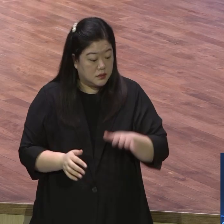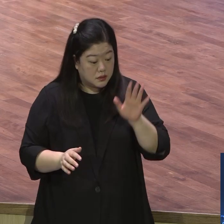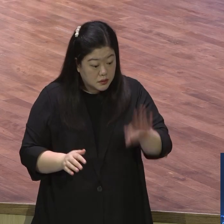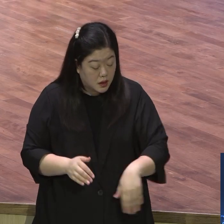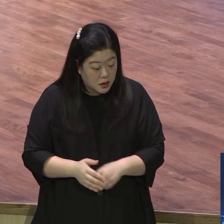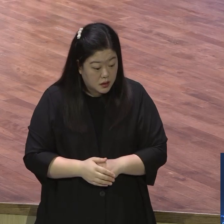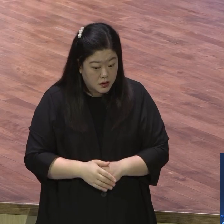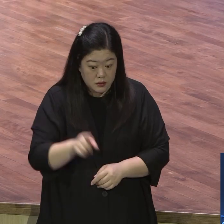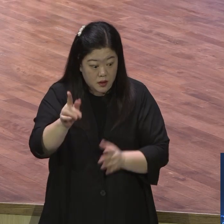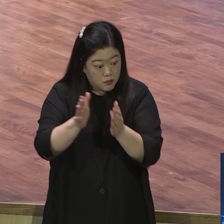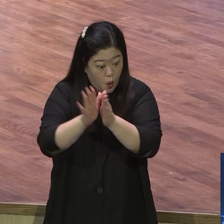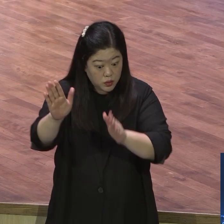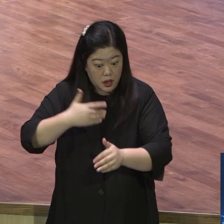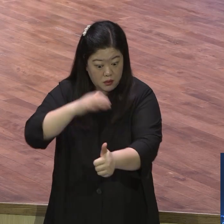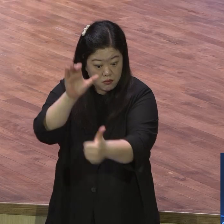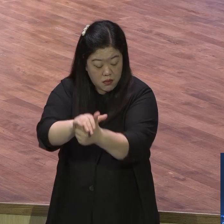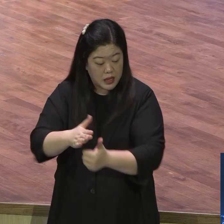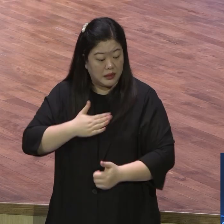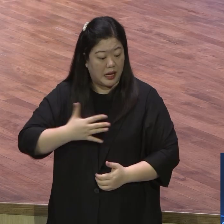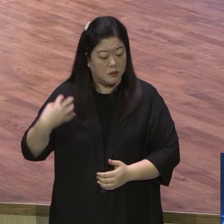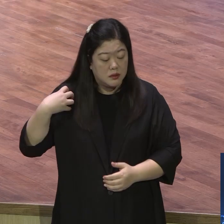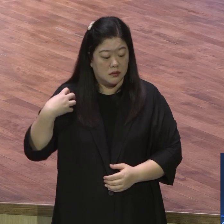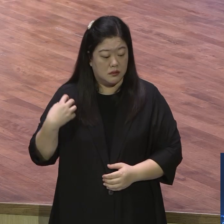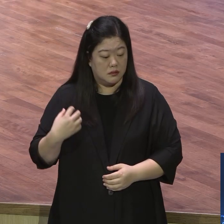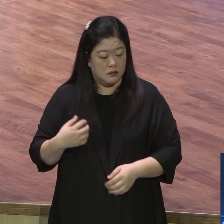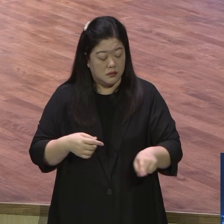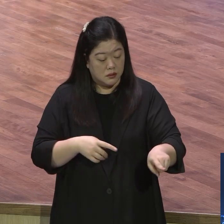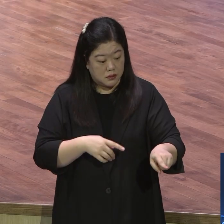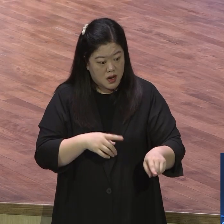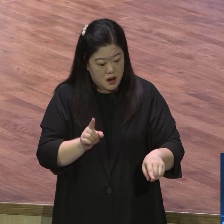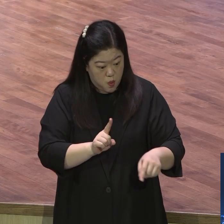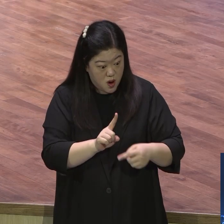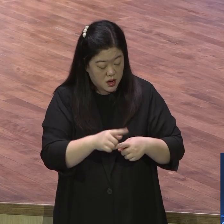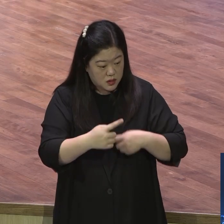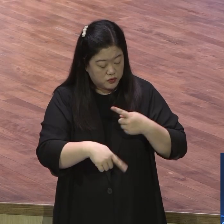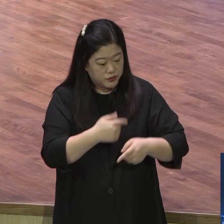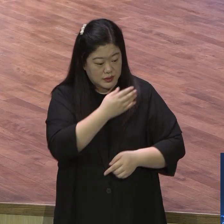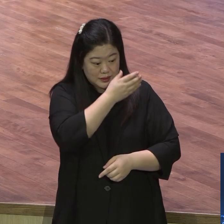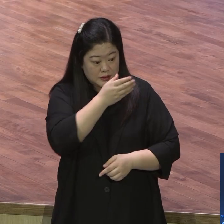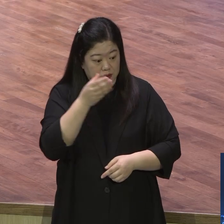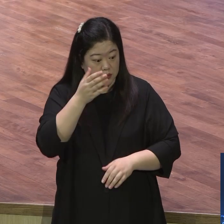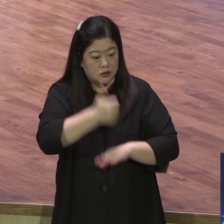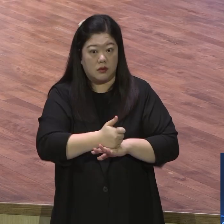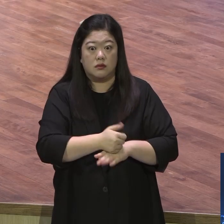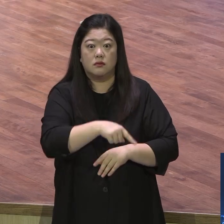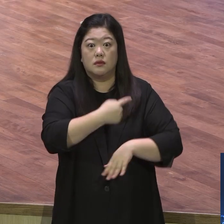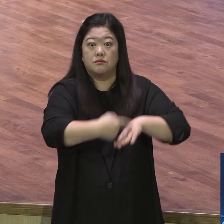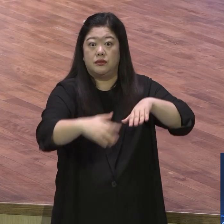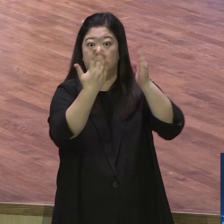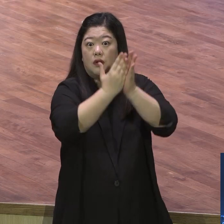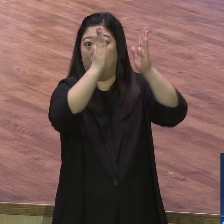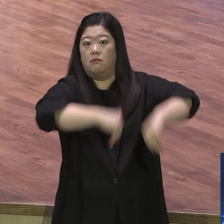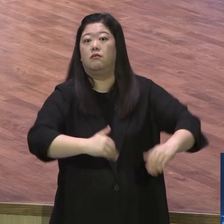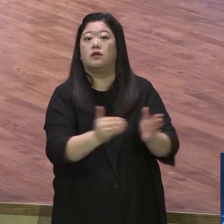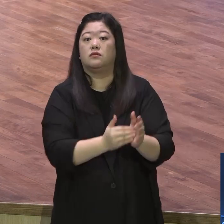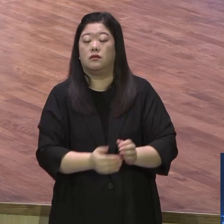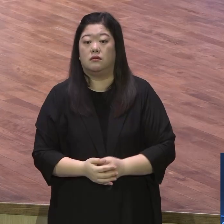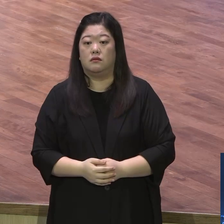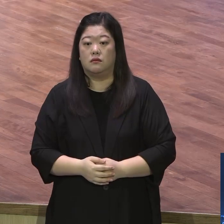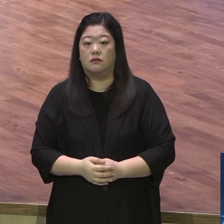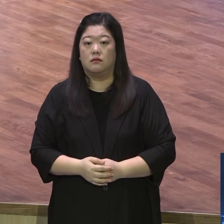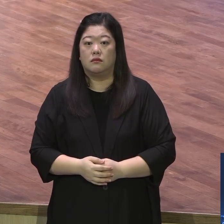왜? 라는 사람은 하나님 없는 거예요 있지 이들도 말했어요 어쩌 하나님 우리도 함께 하시는 거예요 너도 함께 하시나 우리도